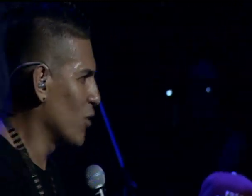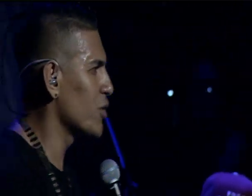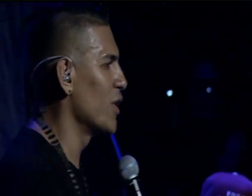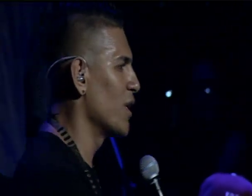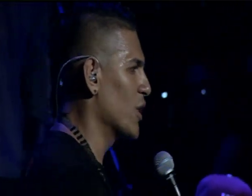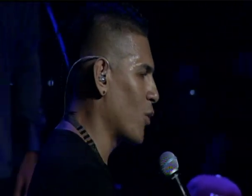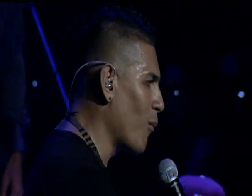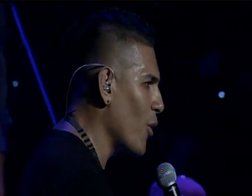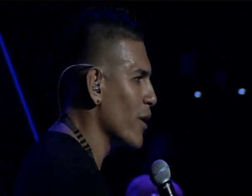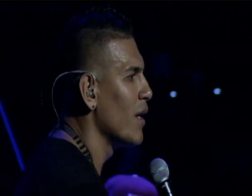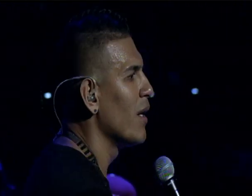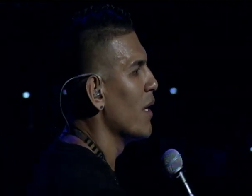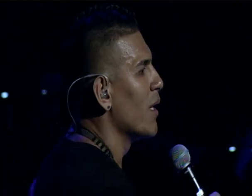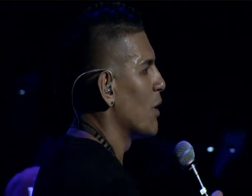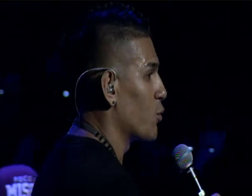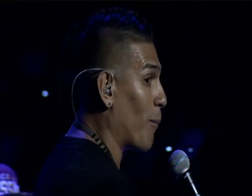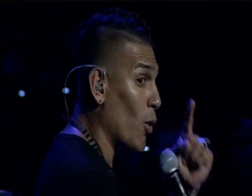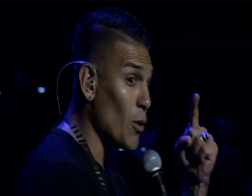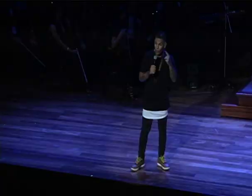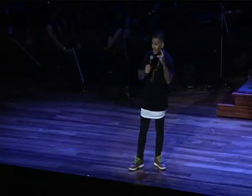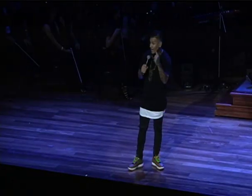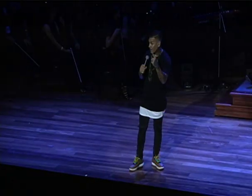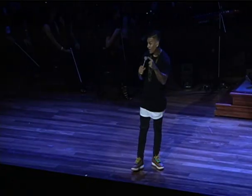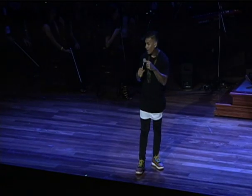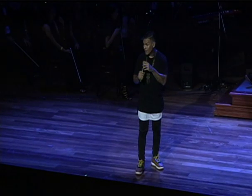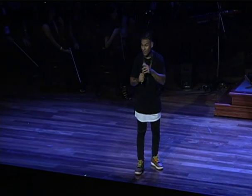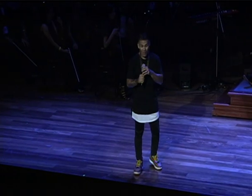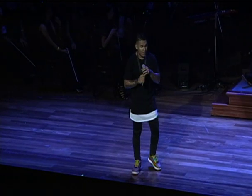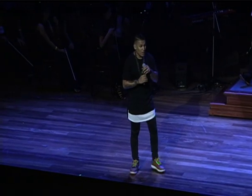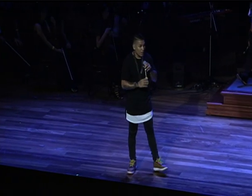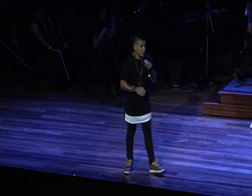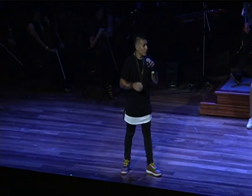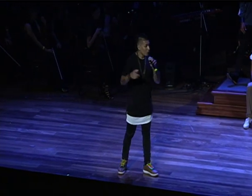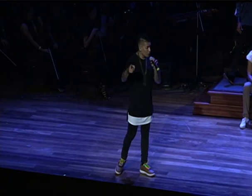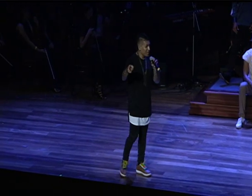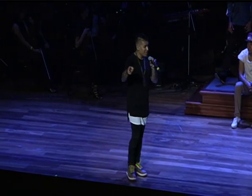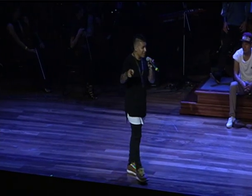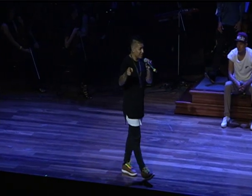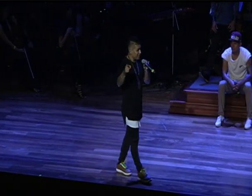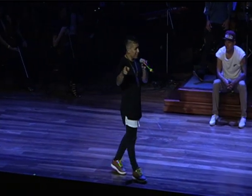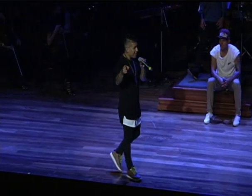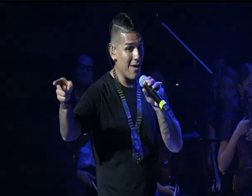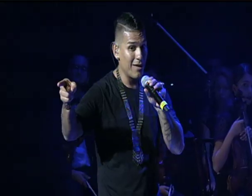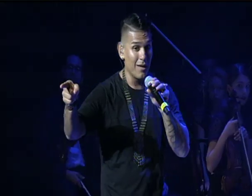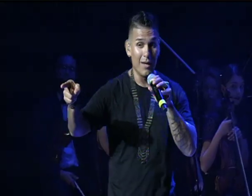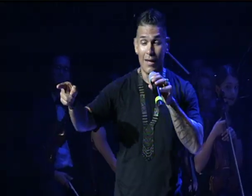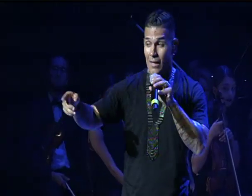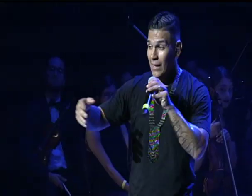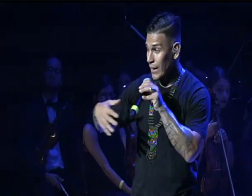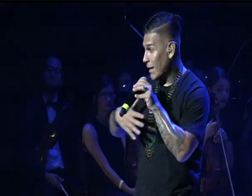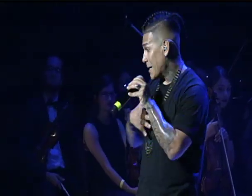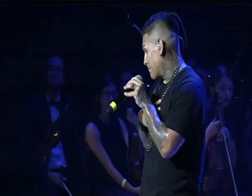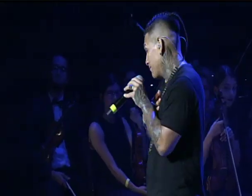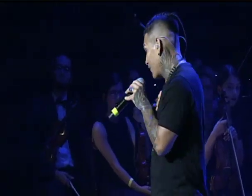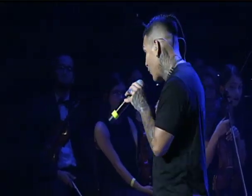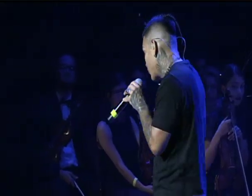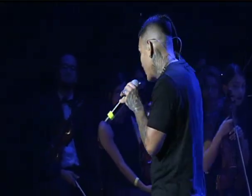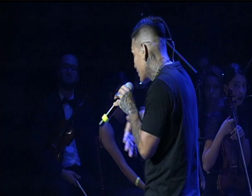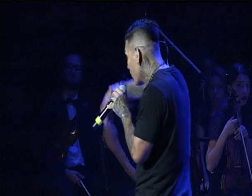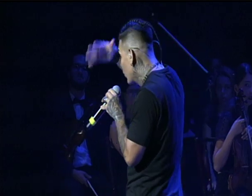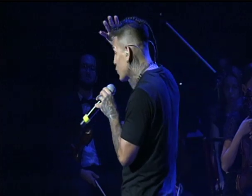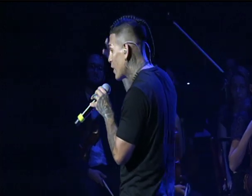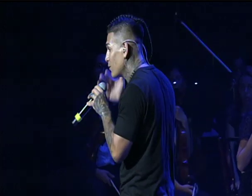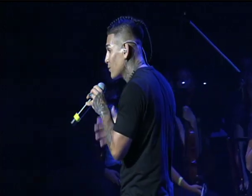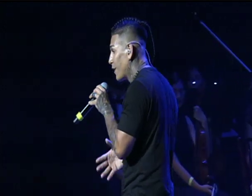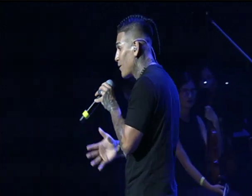los ticos, de su amor, de su apoyo por el arte, con su ministra Silvi, que la conocí